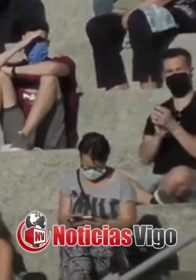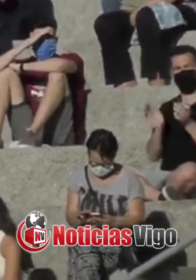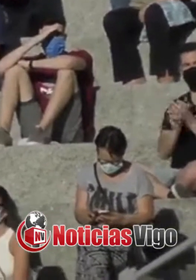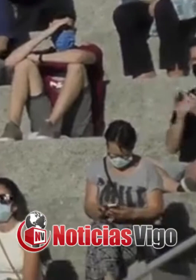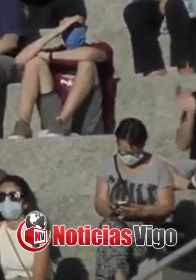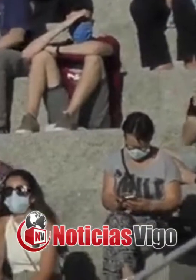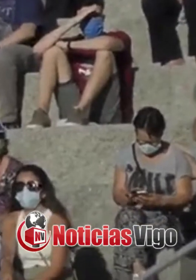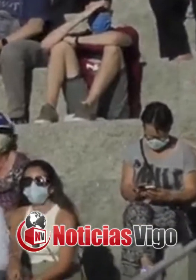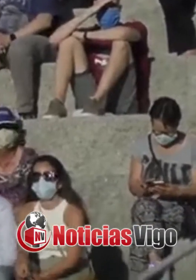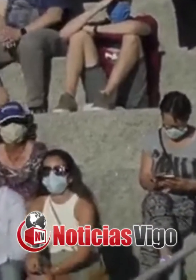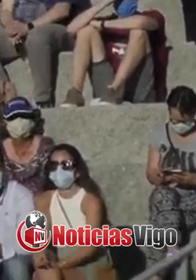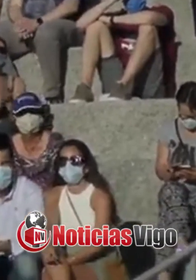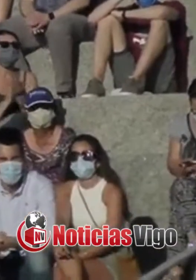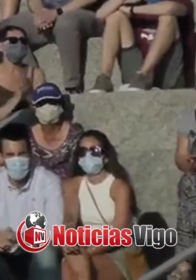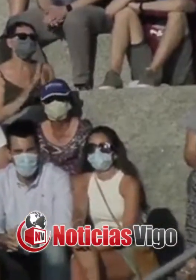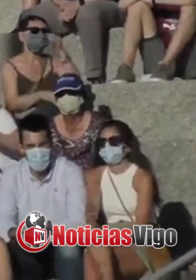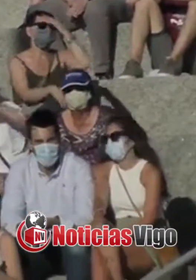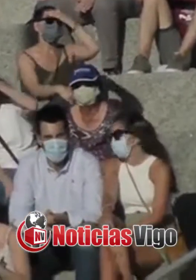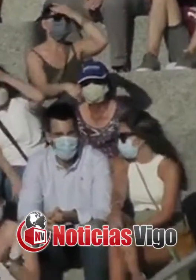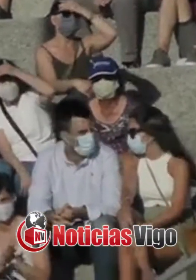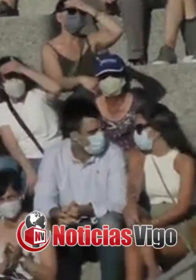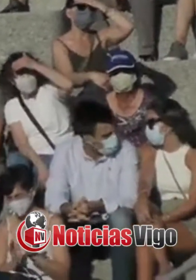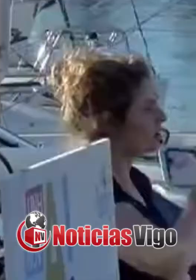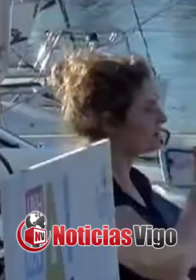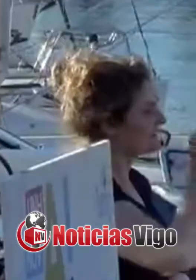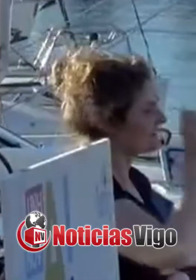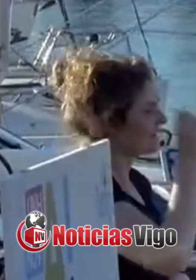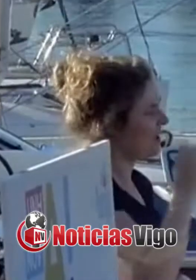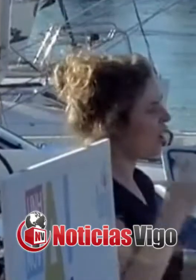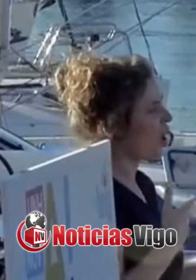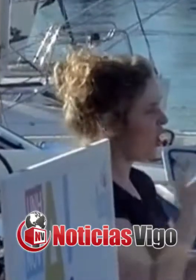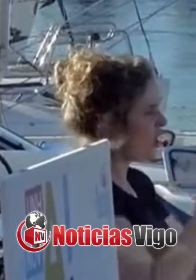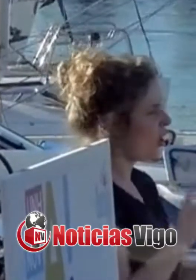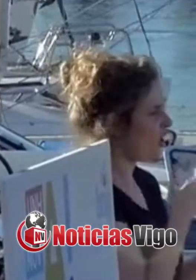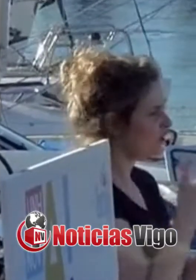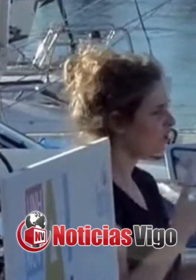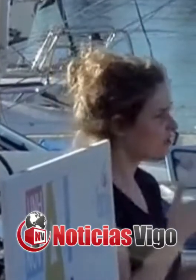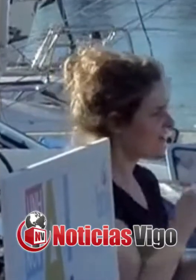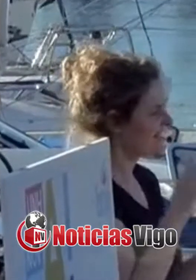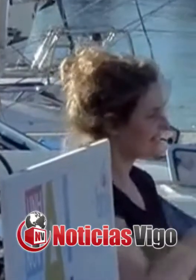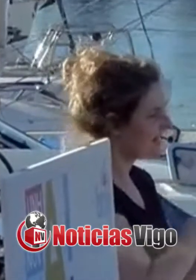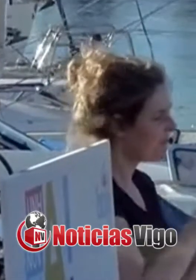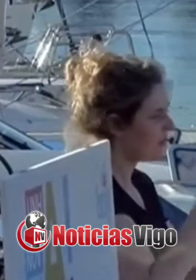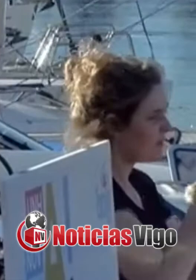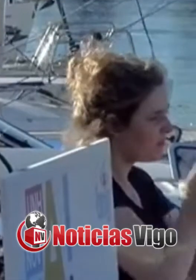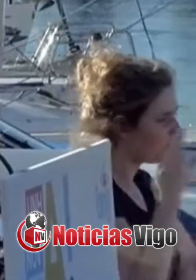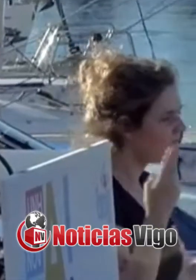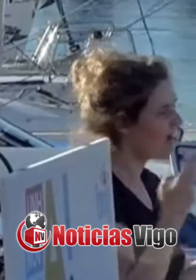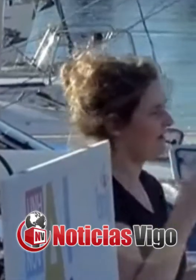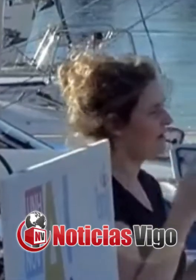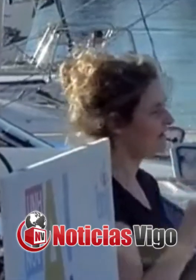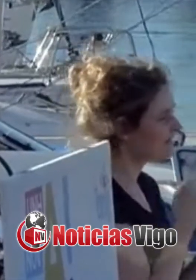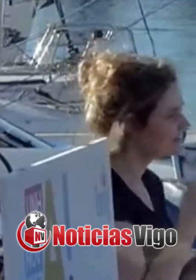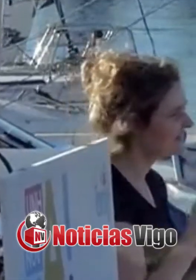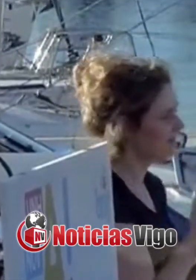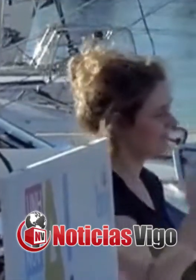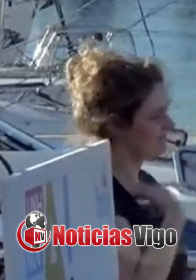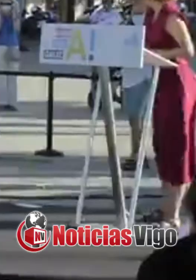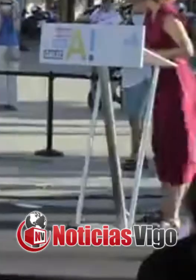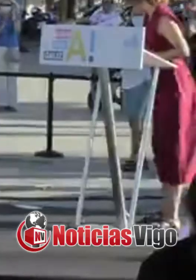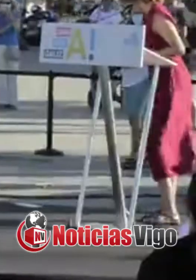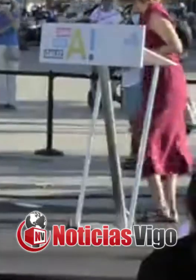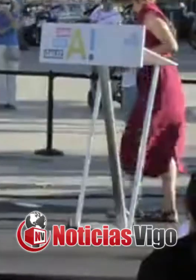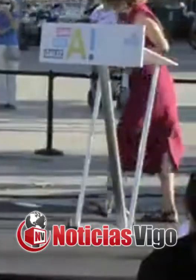Deixo-vos coa compañera Monse, unha loitadora incansable polos servicios públicos, na defensa do público e das traballadoras deste